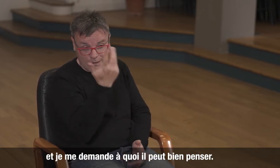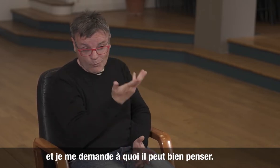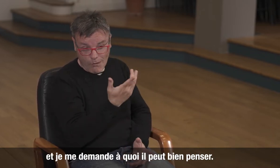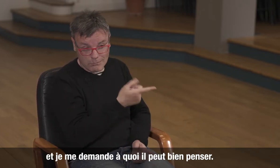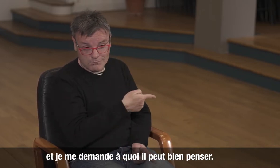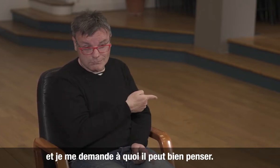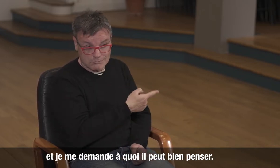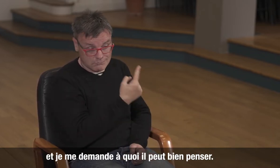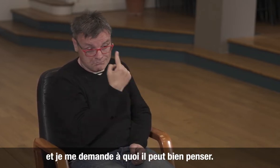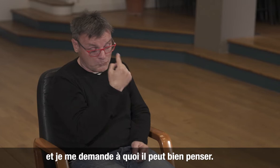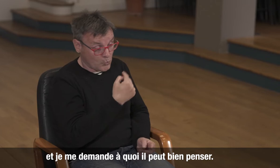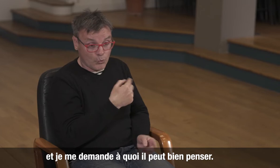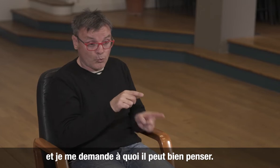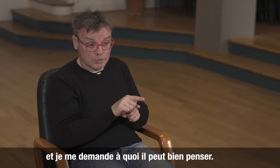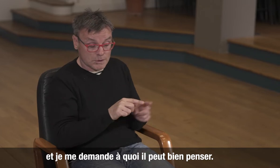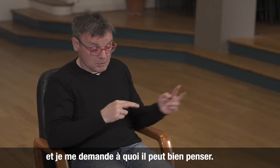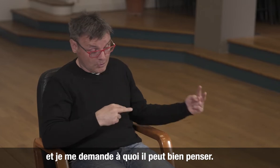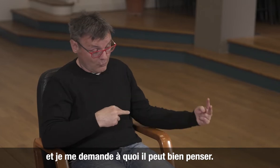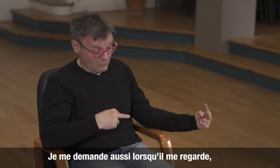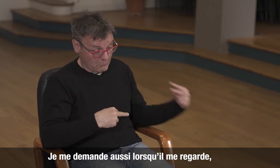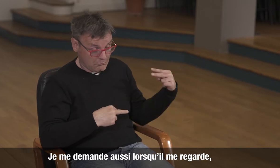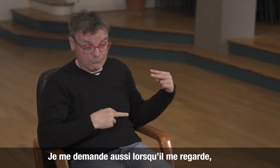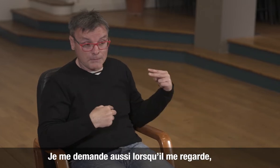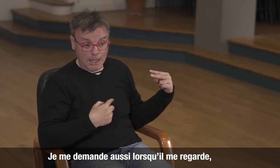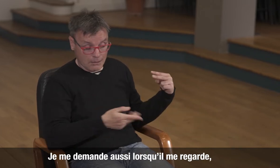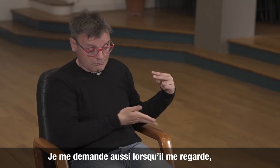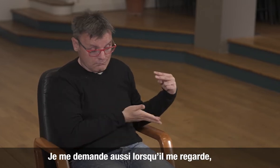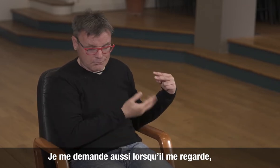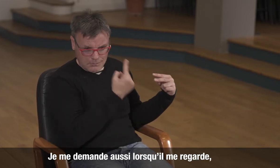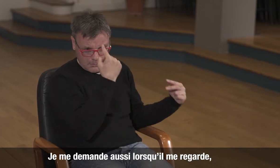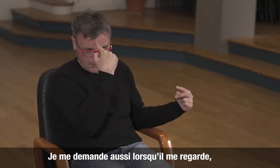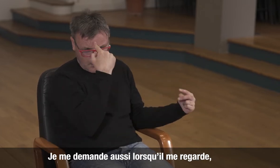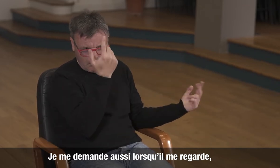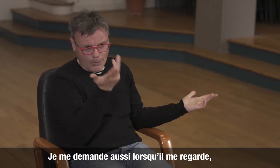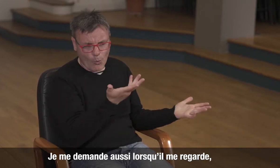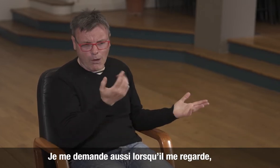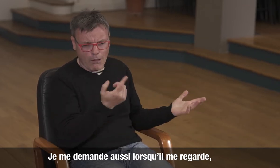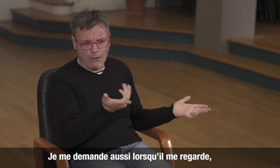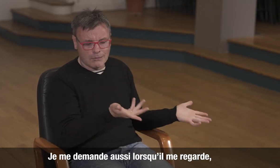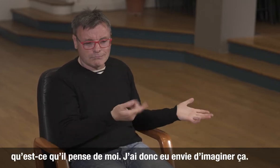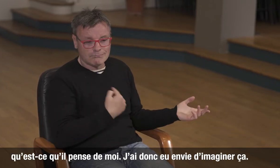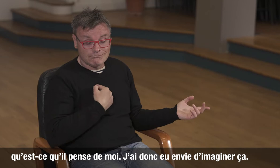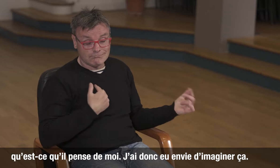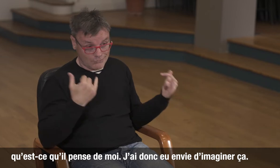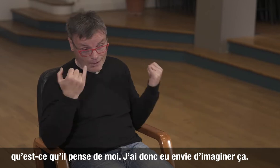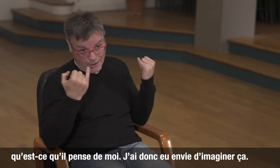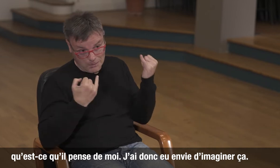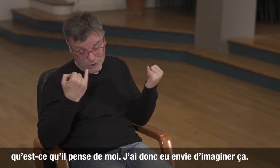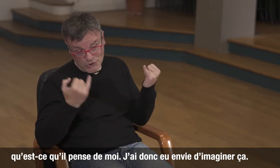et je me demande à quoi il peut bien penser. Et puis, je me demande aussi, lorsqu'il me regarde, qu'est-ce qu'il pense de moi.